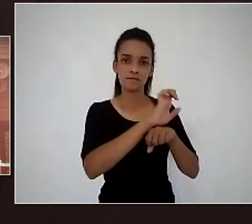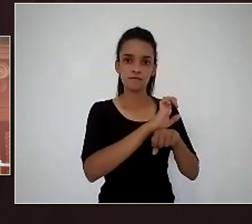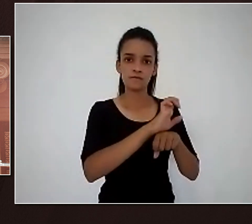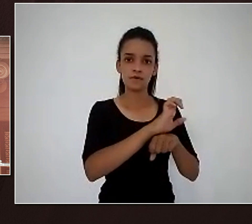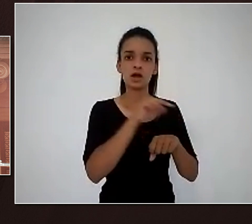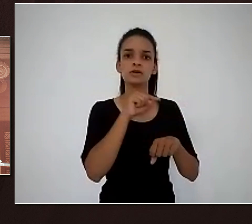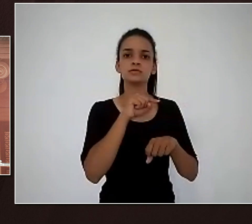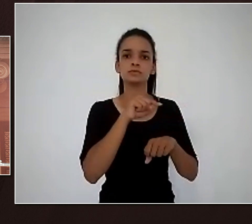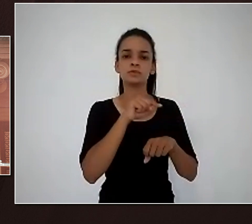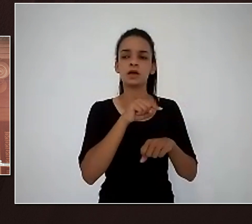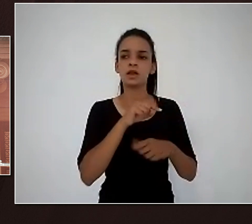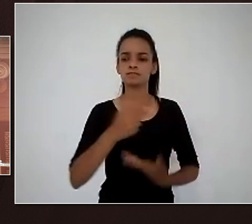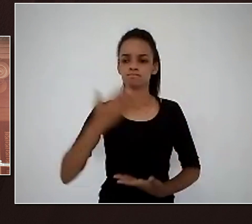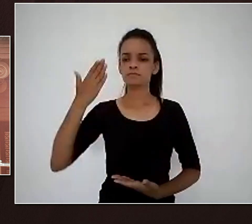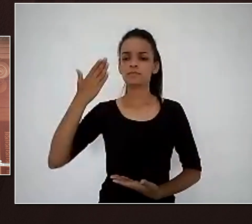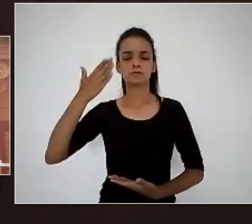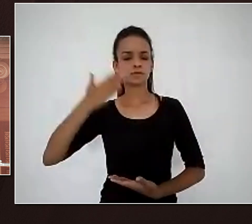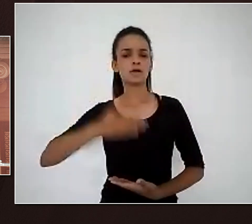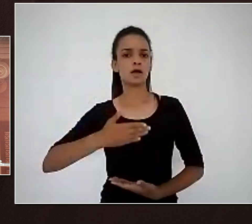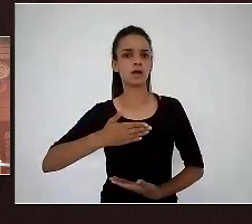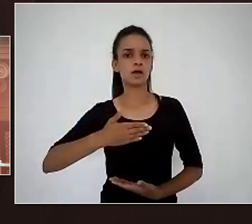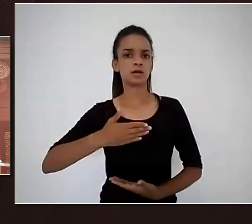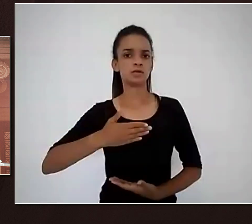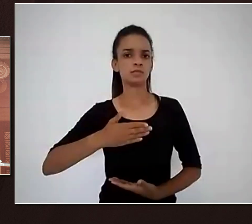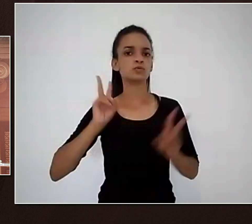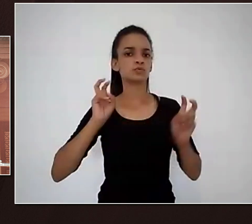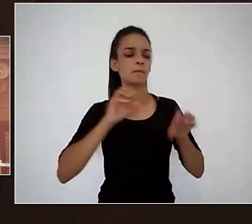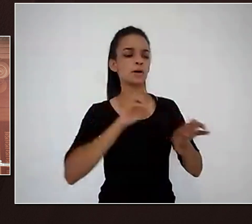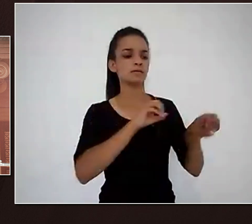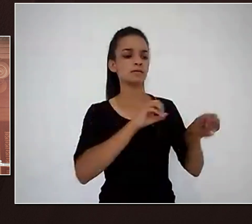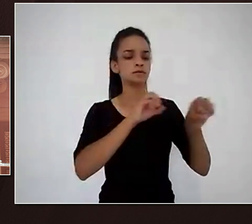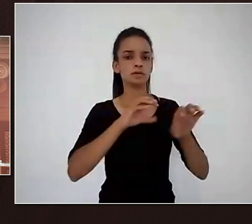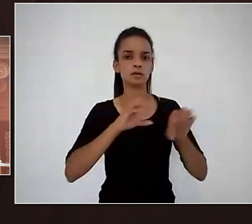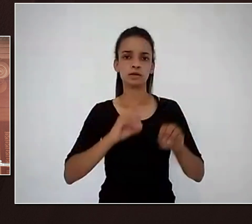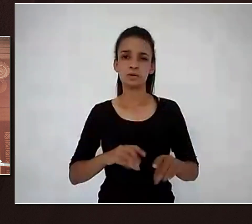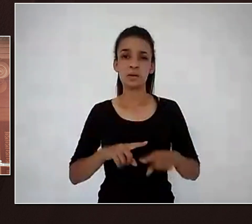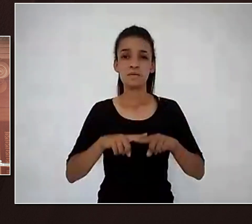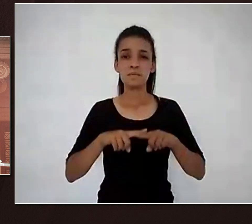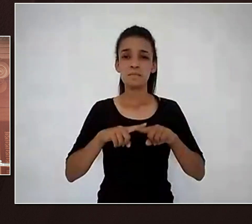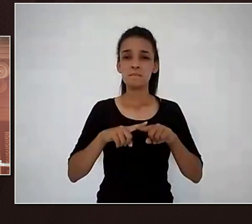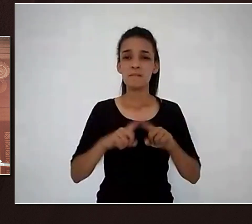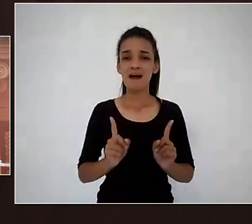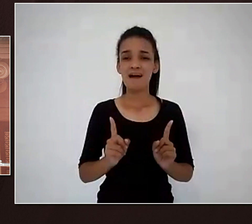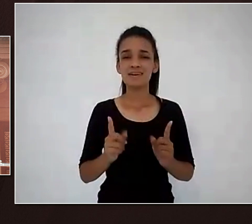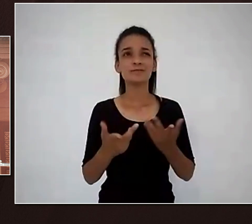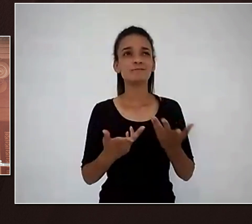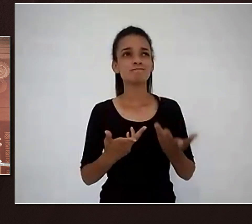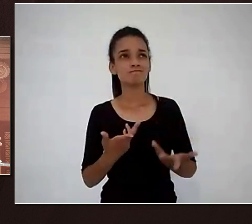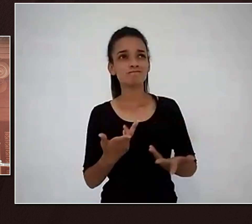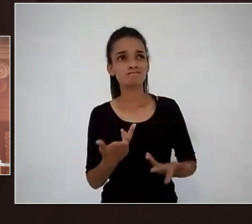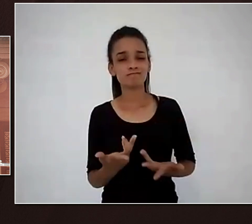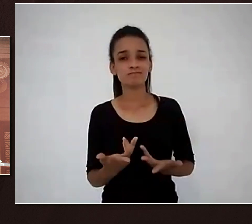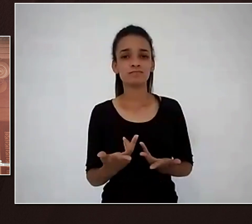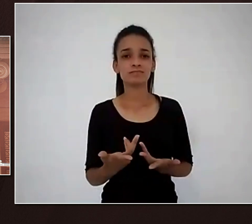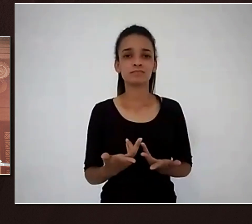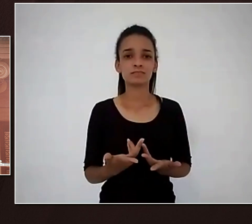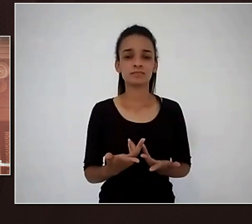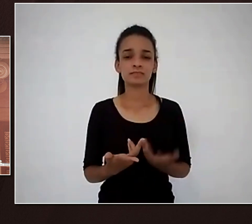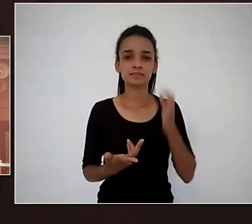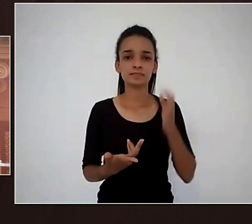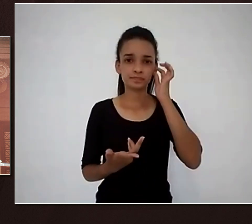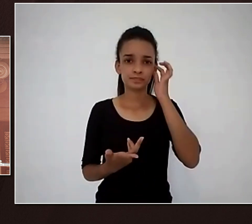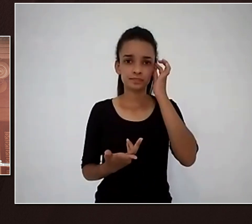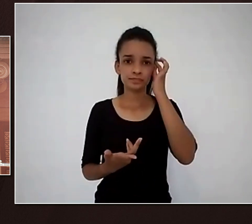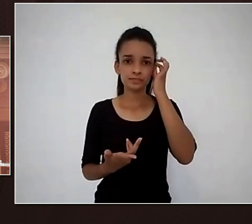o zelo deles para com o ensinamento dos apóstolos era semelhante ao